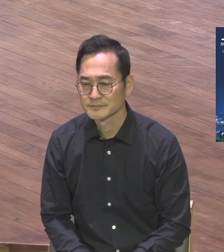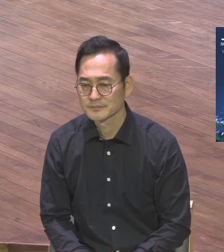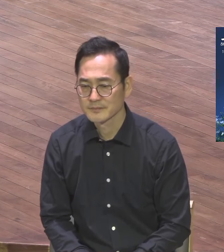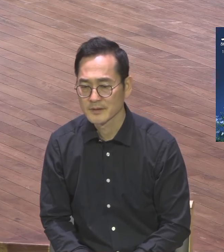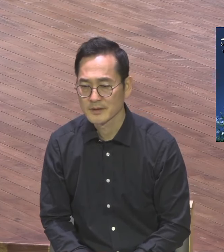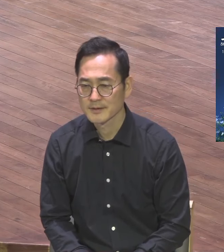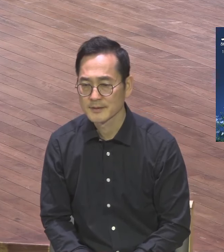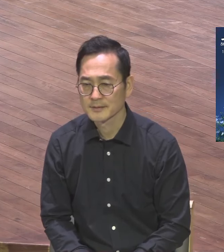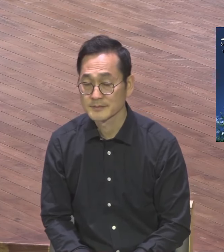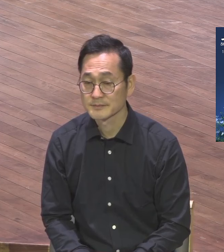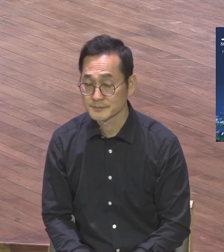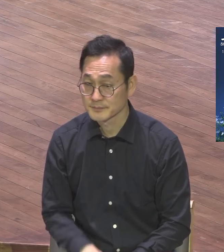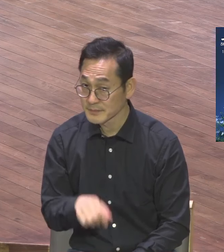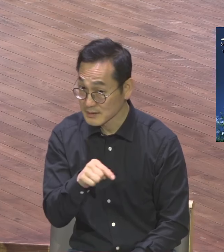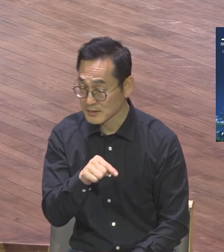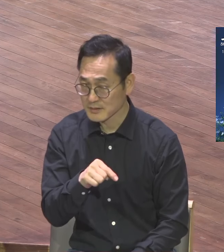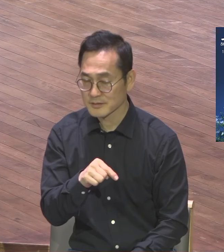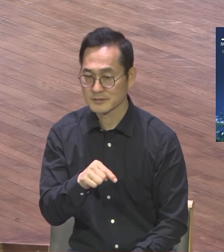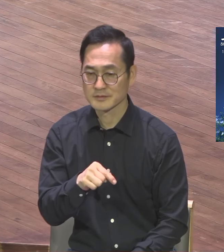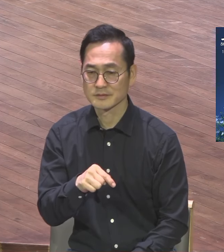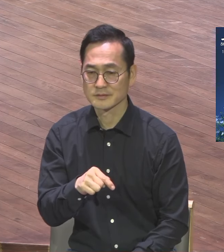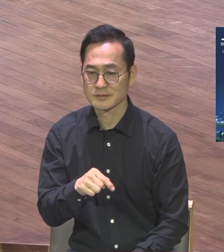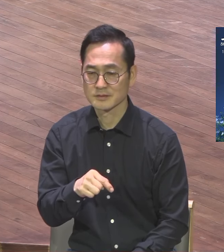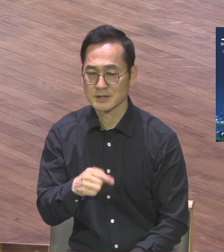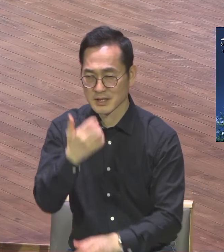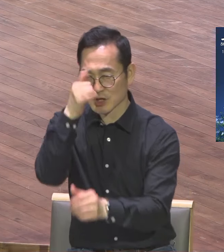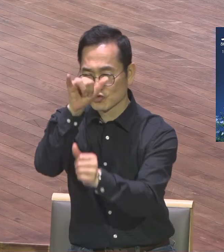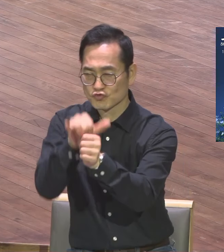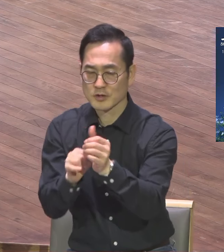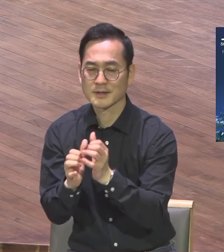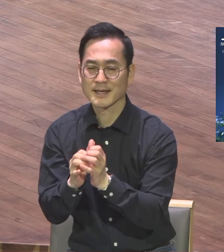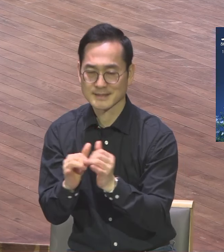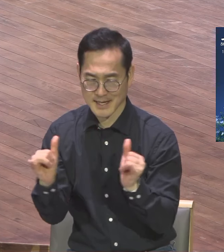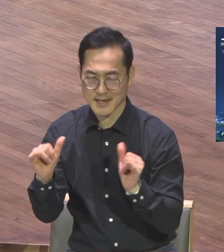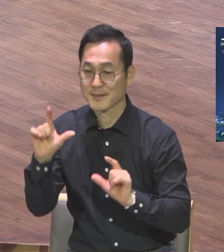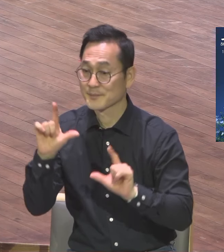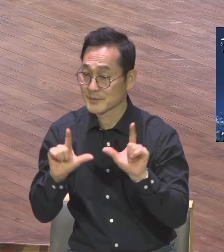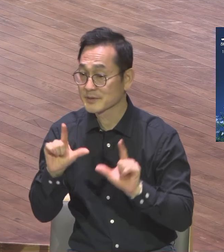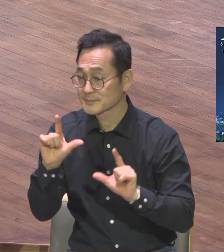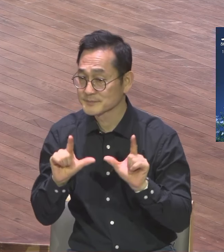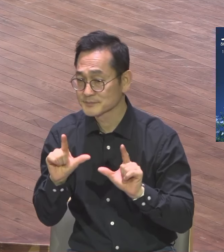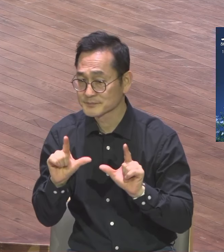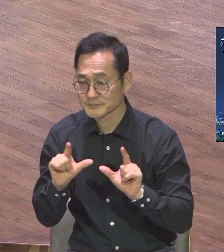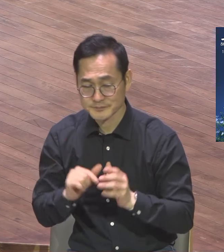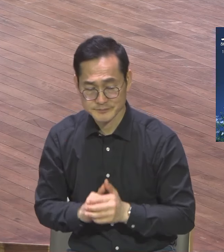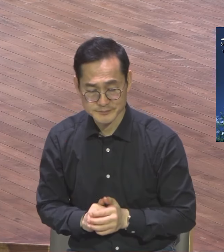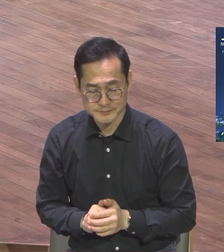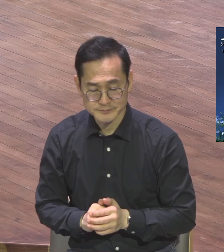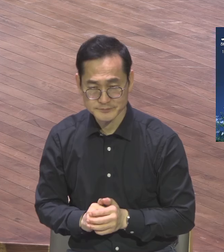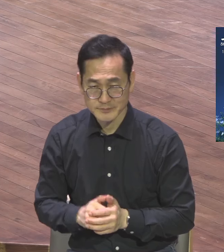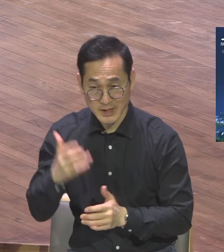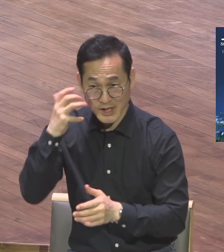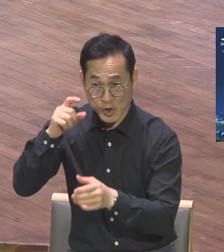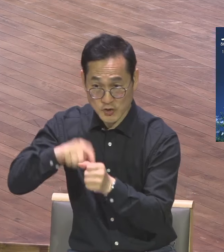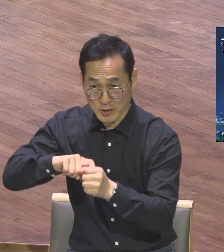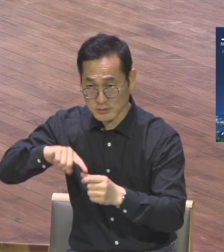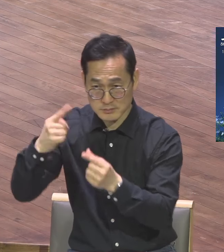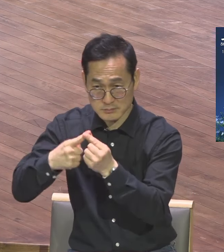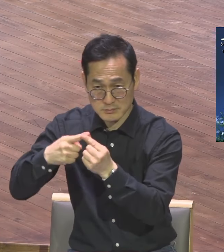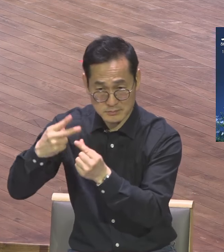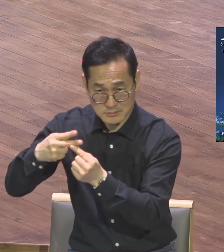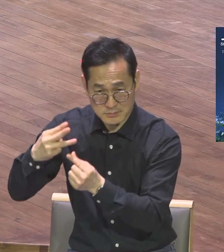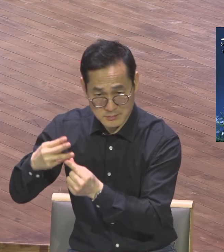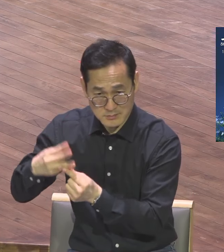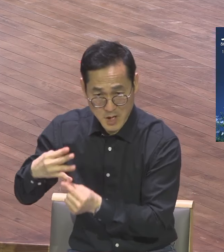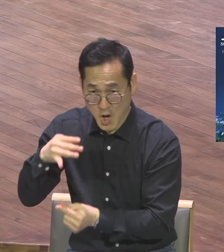그것이 성경이 말하는 이런 충성된 자의 삶이에요. 영적 우선순위를 선택이 되어지면